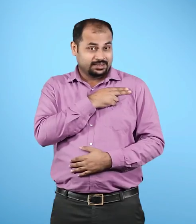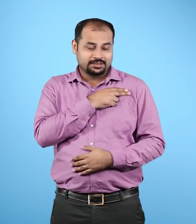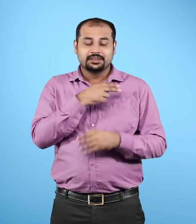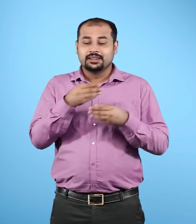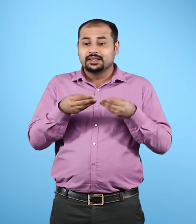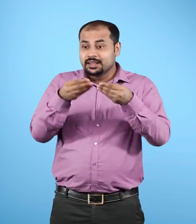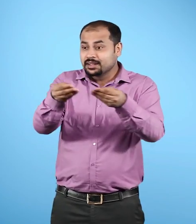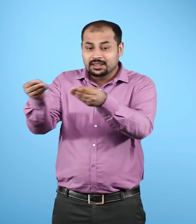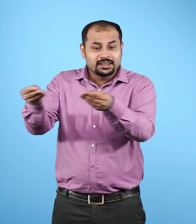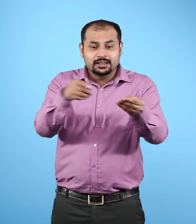और इसे उस व्यक्ति को दें